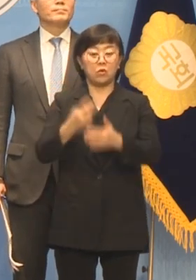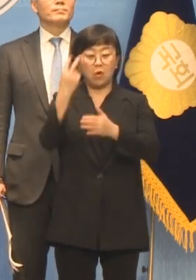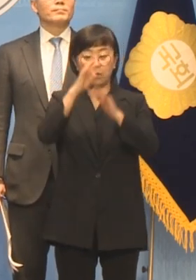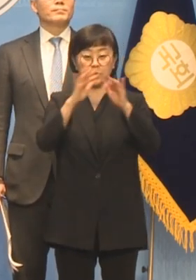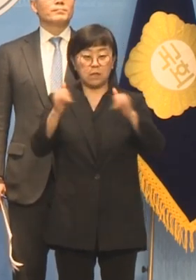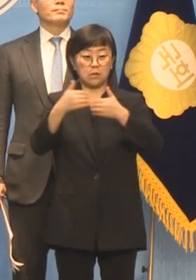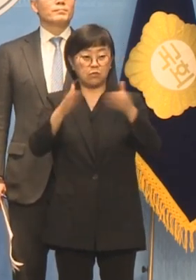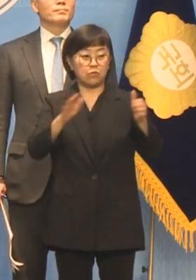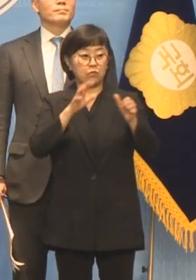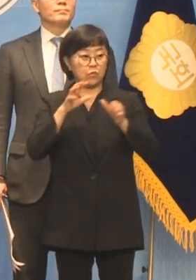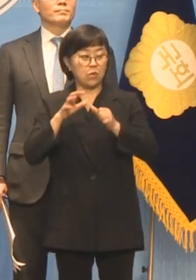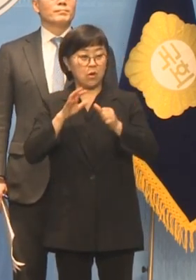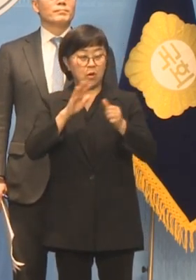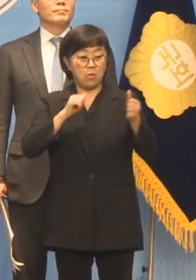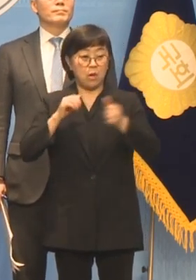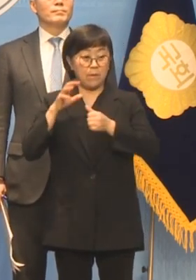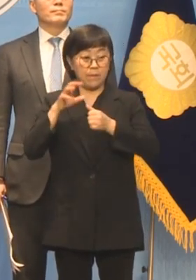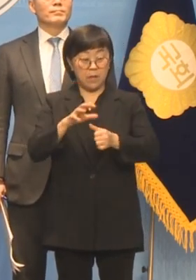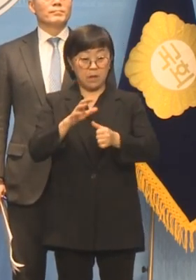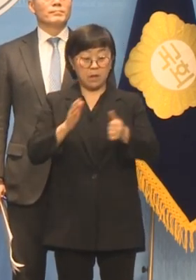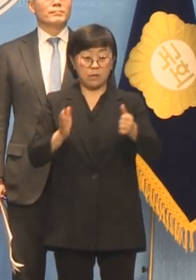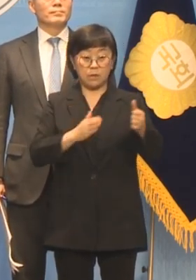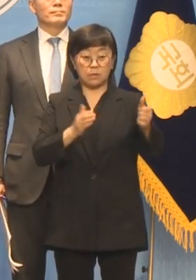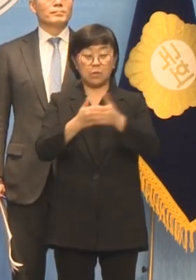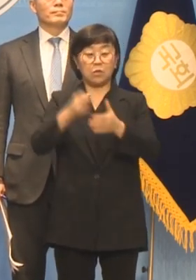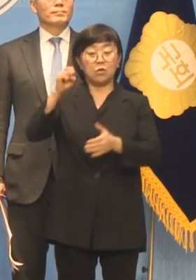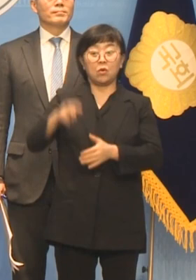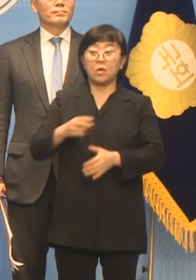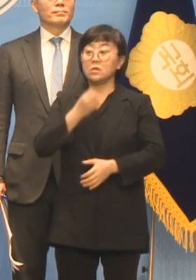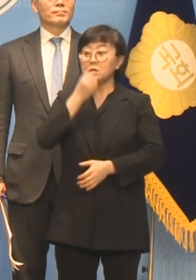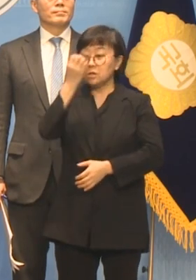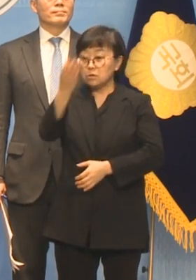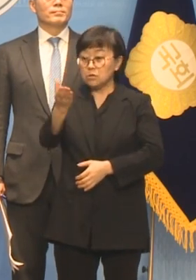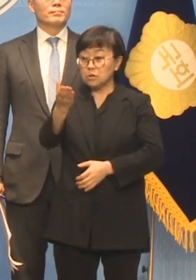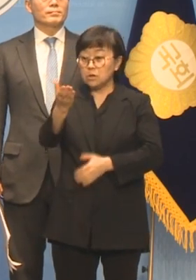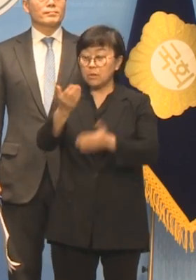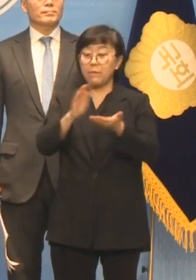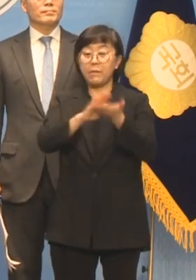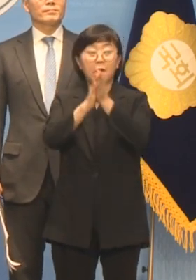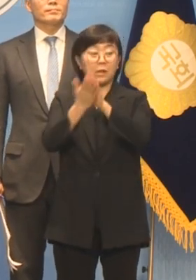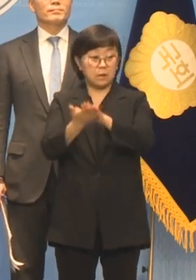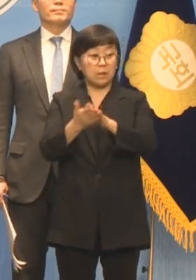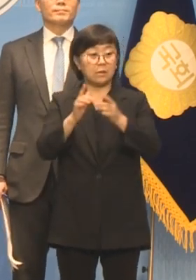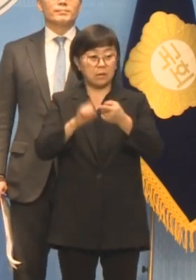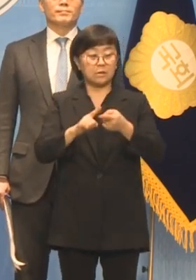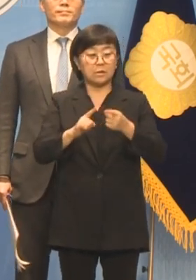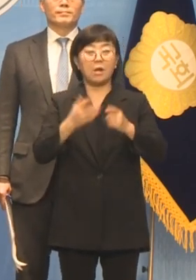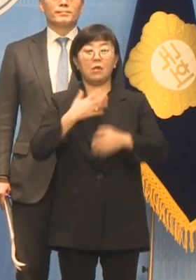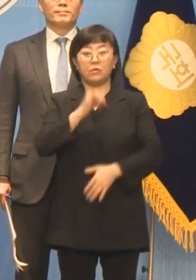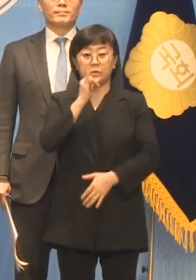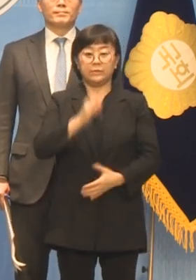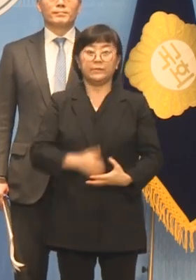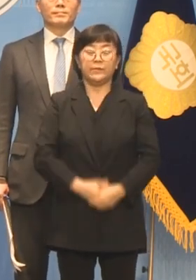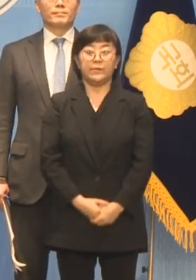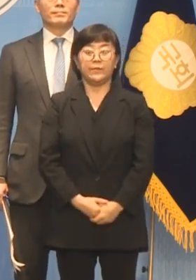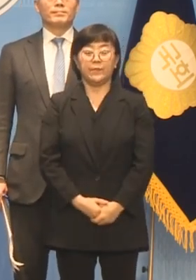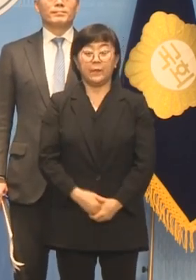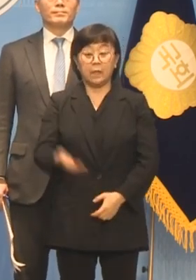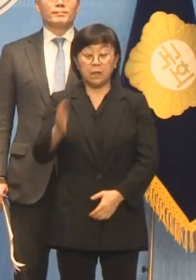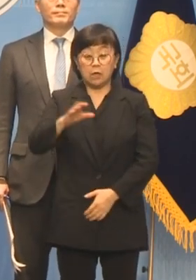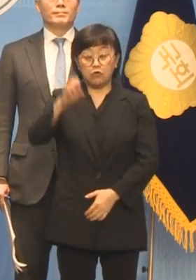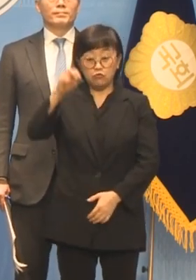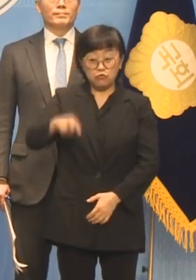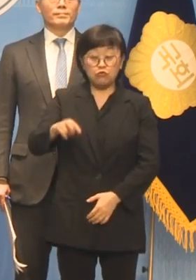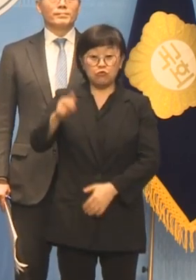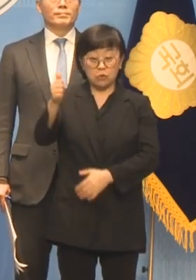불러서 압박과 회유를 한 결과 유동규 씨의 진술이 급격하게 변화했다는 것을 다 알고 있습니다. 그러한 유동규